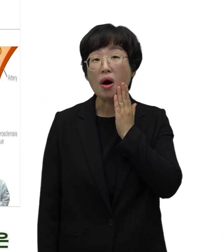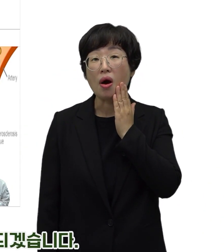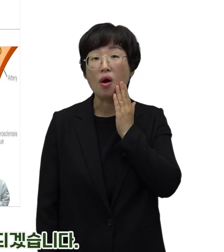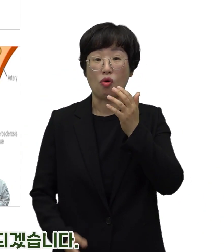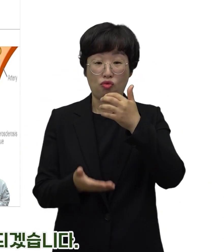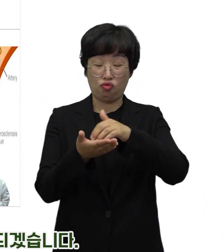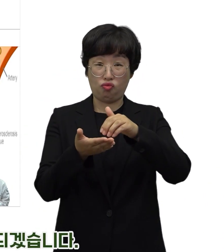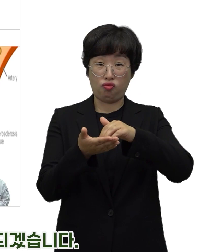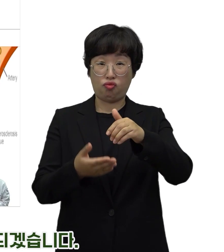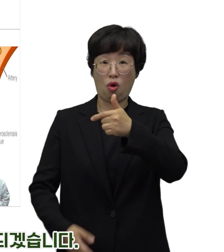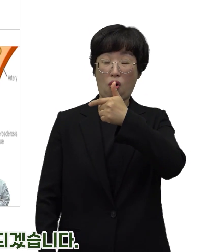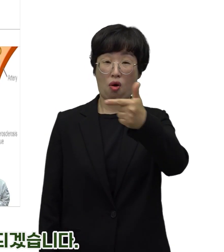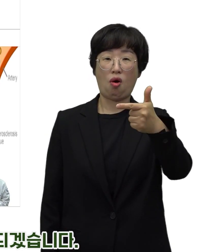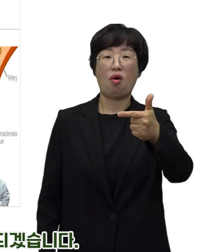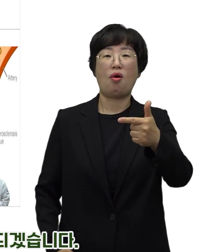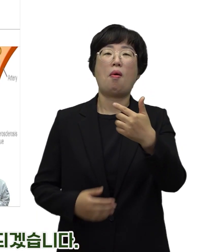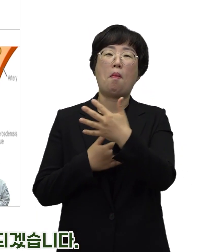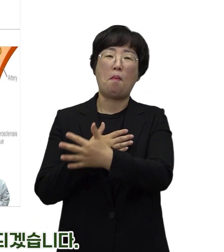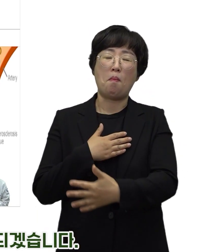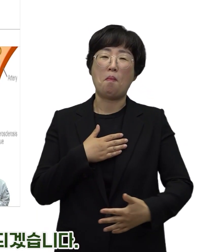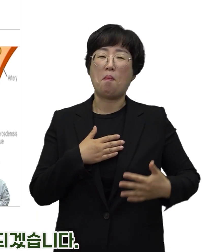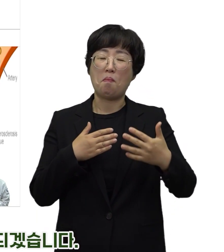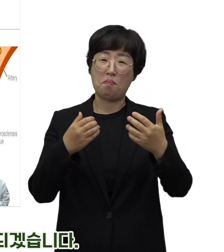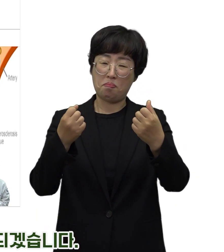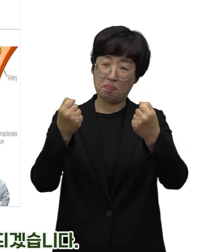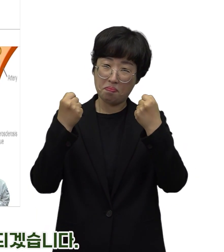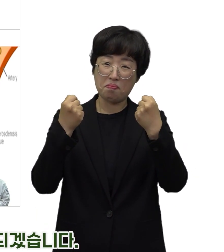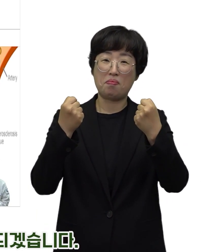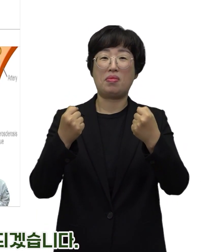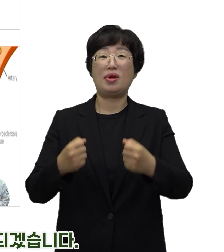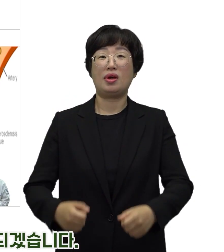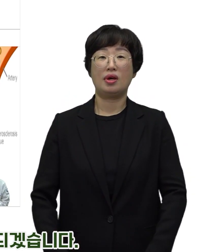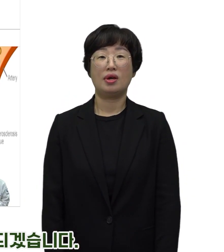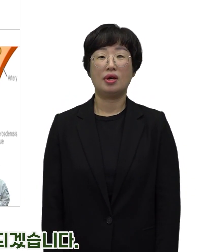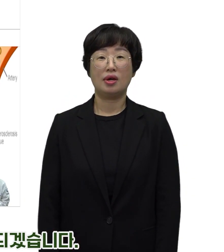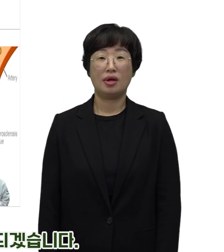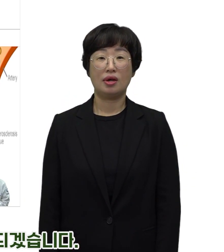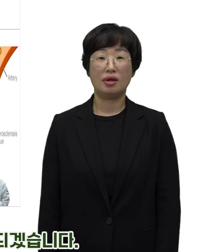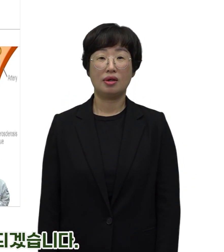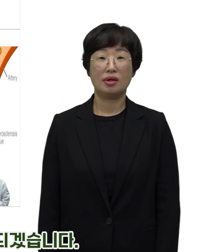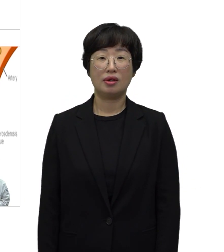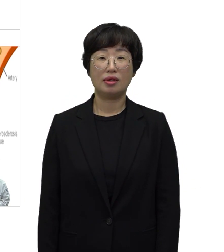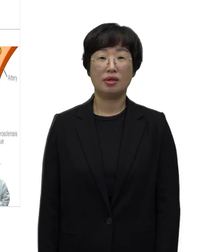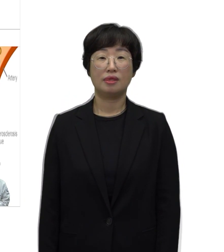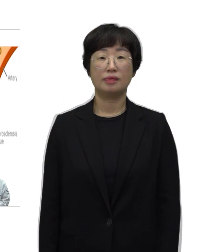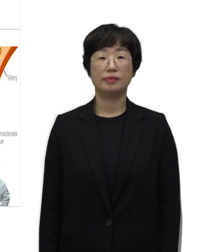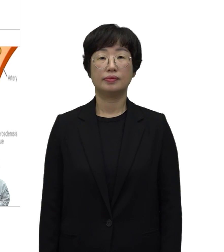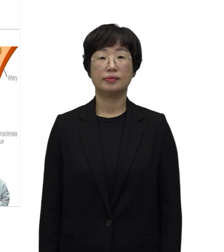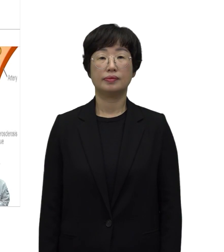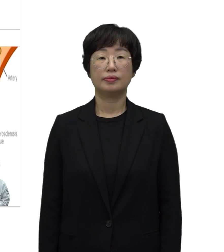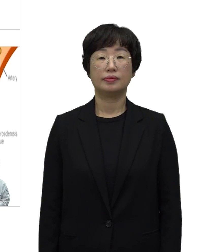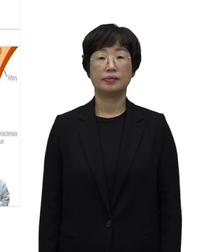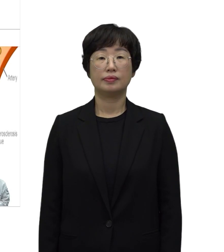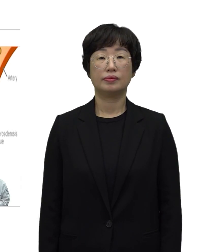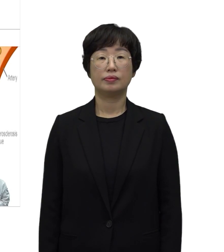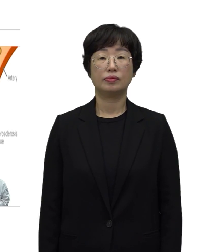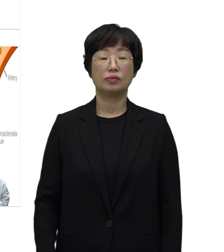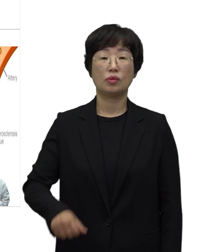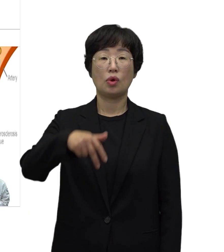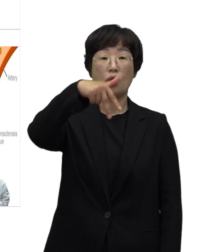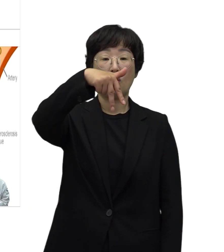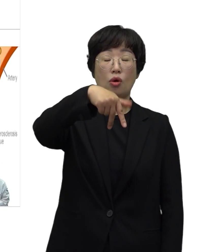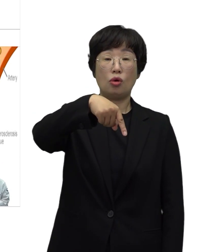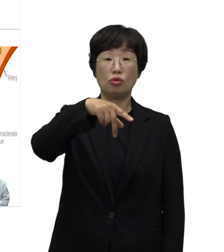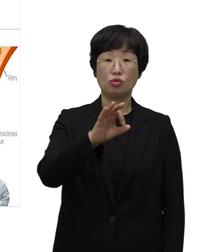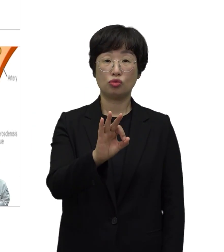콜레스테롤은 높을수록 좋은 것으로 생각하시면 되겠습니다. 그 밑에 중성지방은